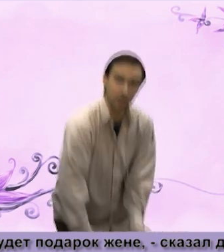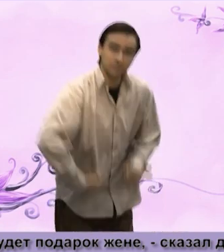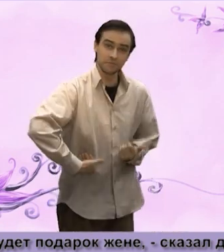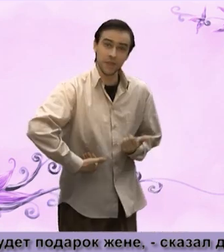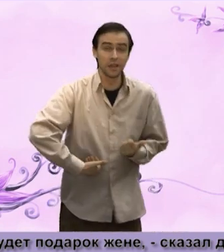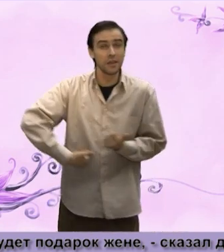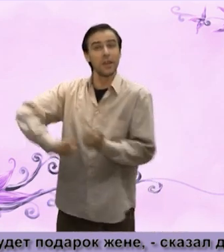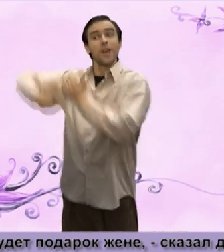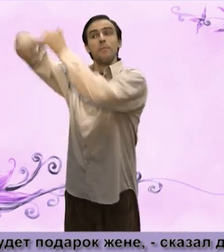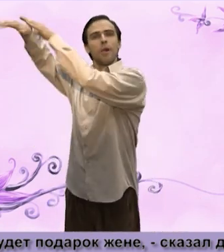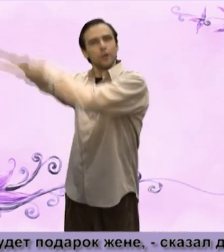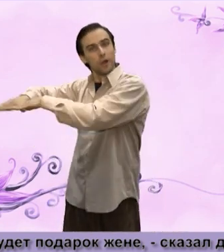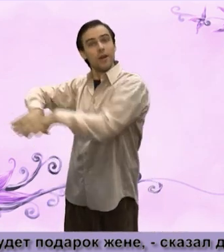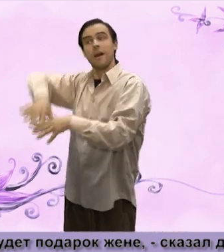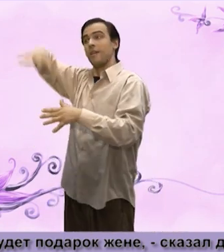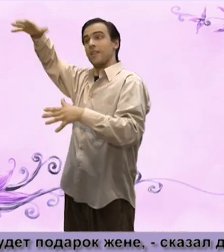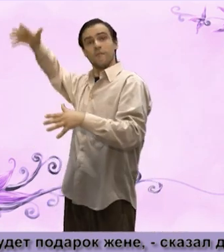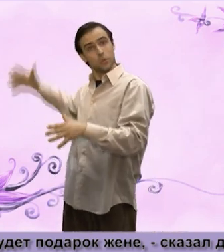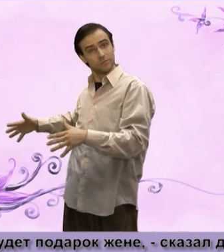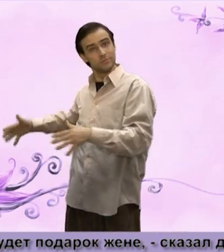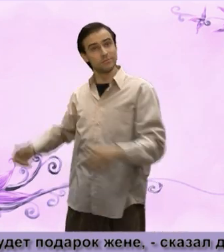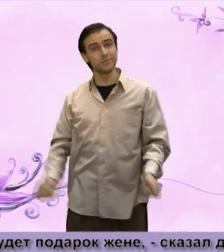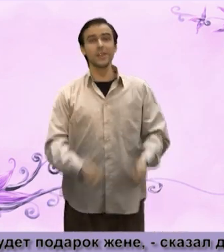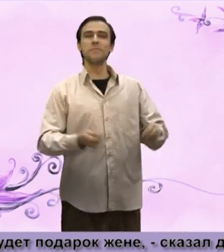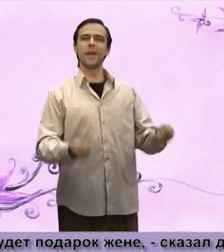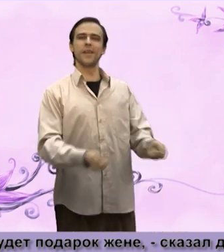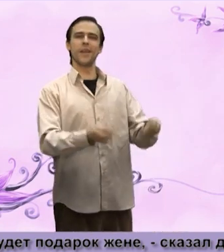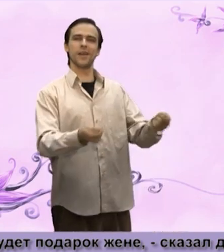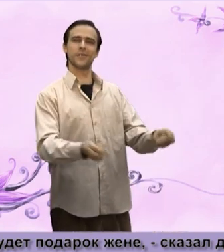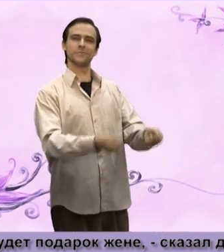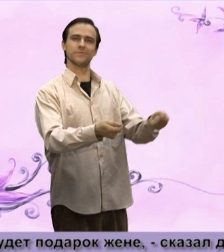Взял лисичку, положил на воз, а сам поехал.